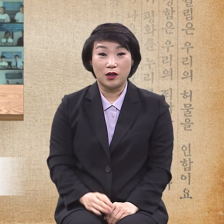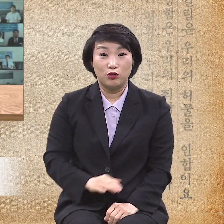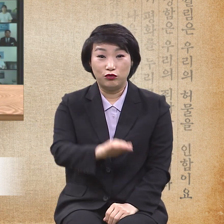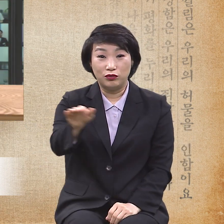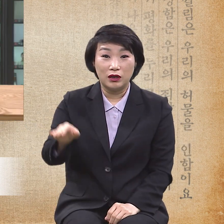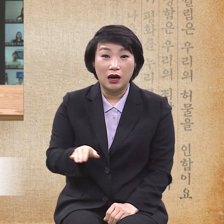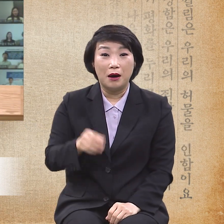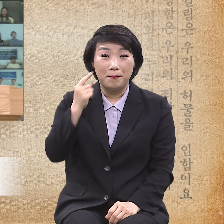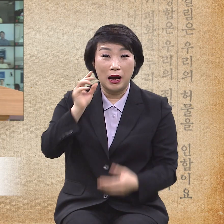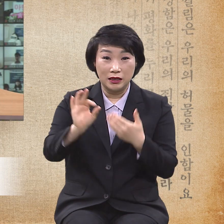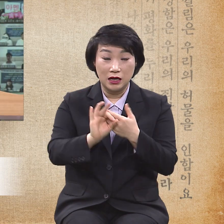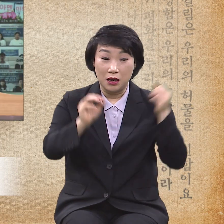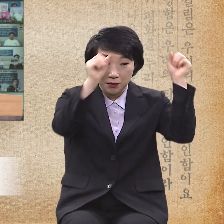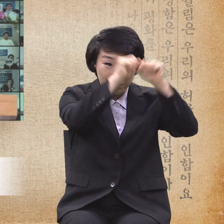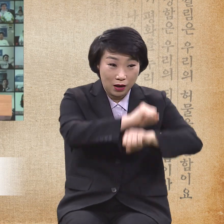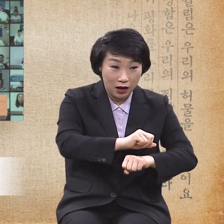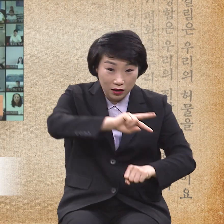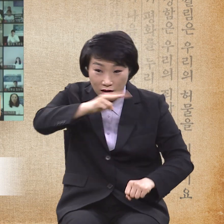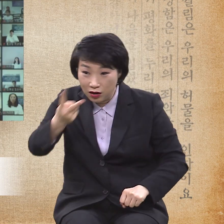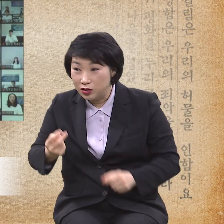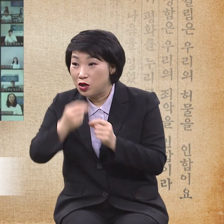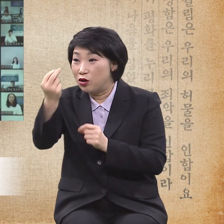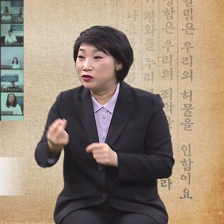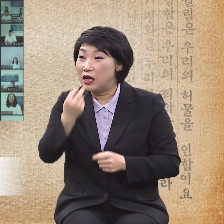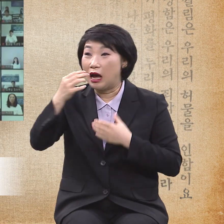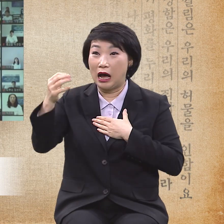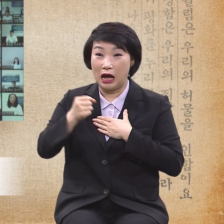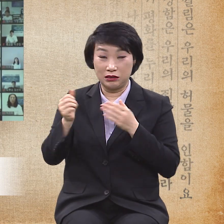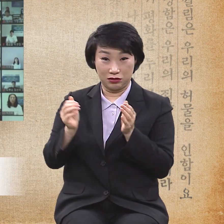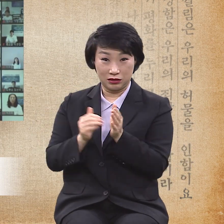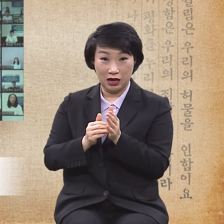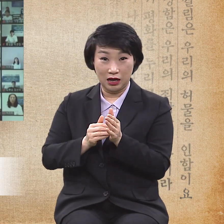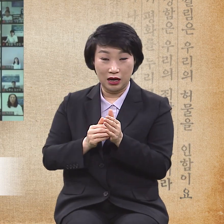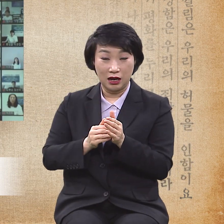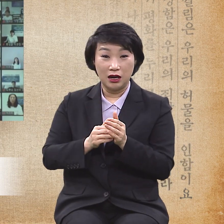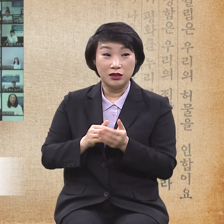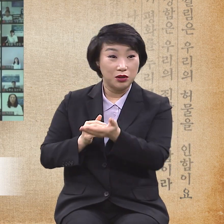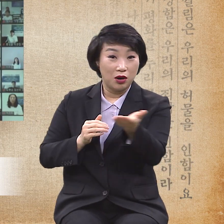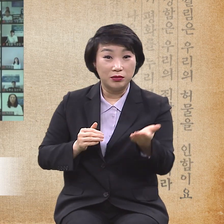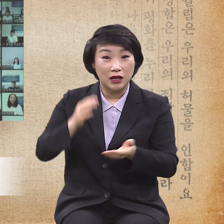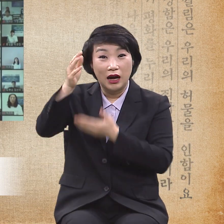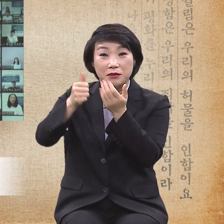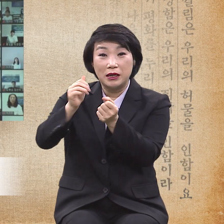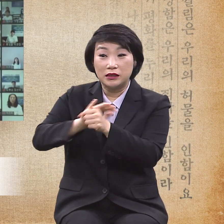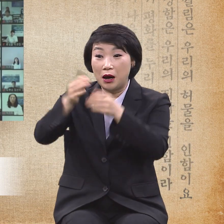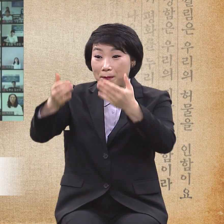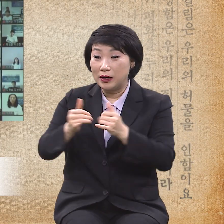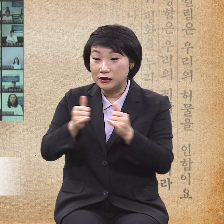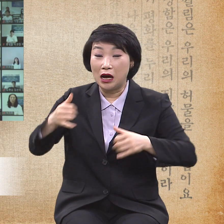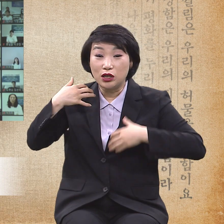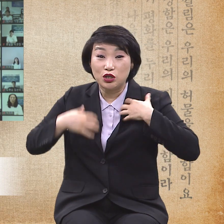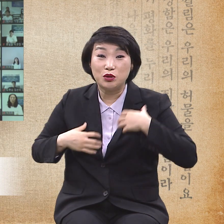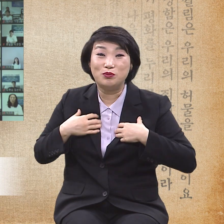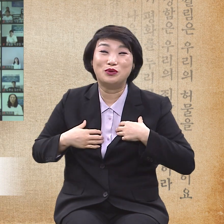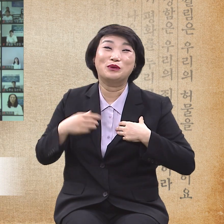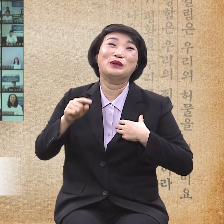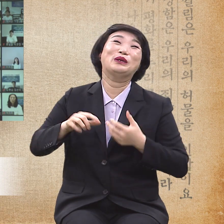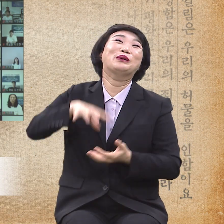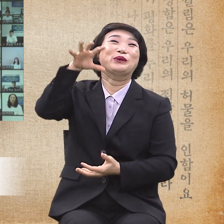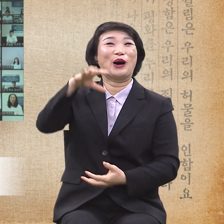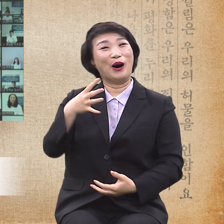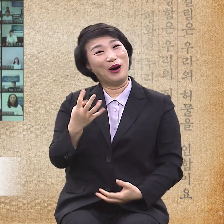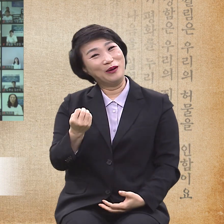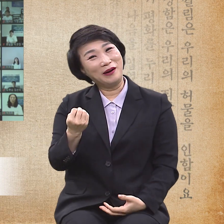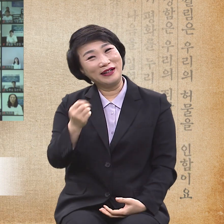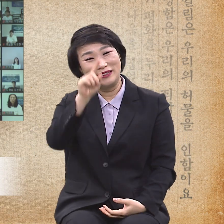우리가 만약에 멸망해서 영생을 가졌다면 이 사랑받은 자의 기쁨이 어느